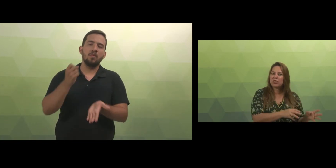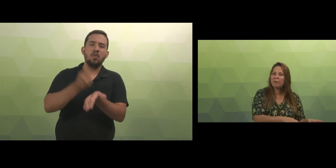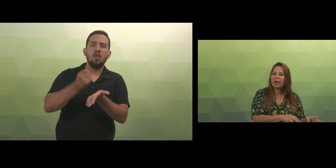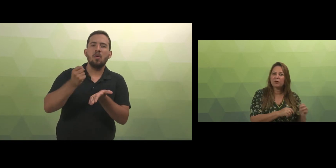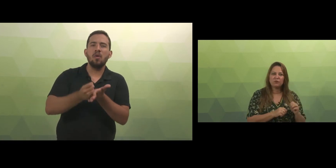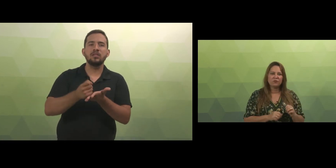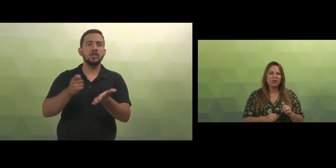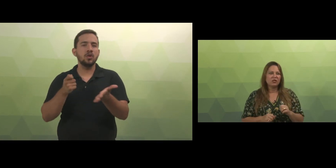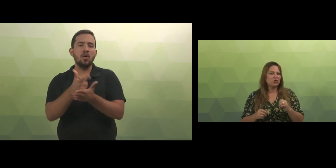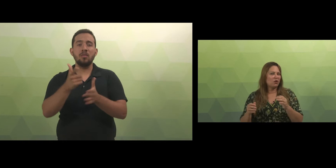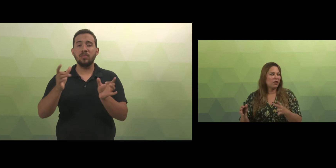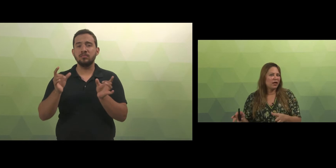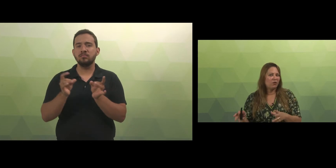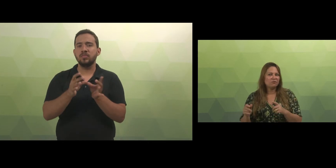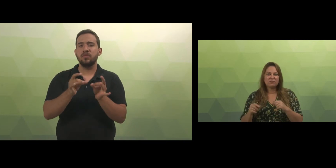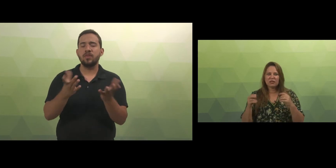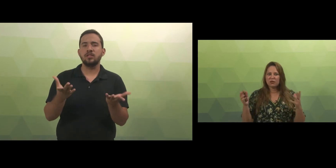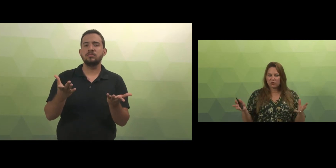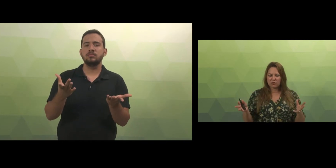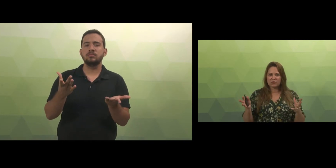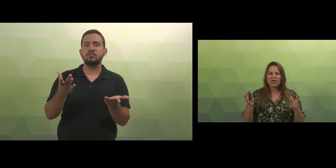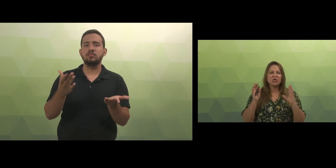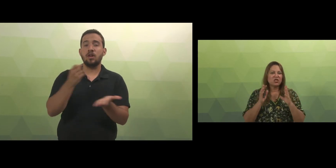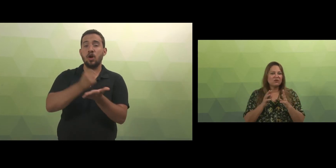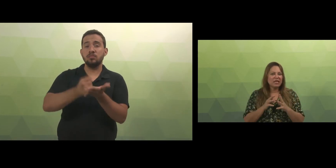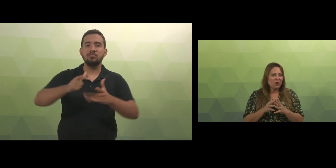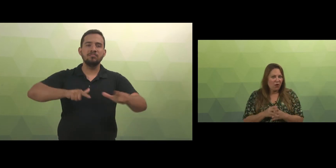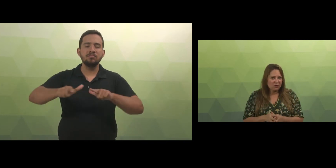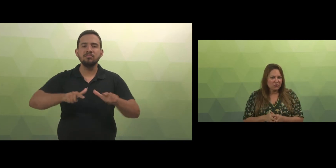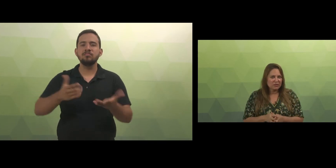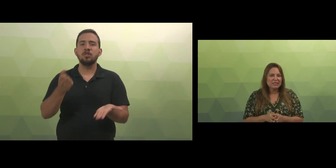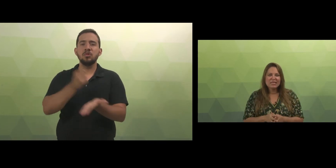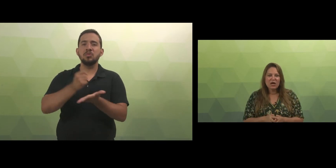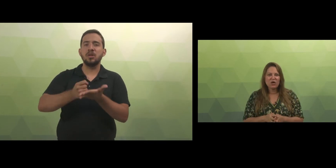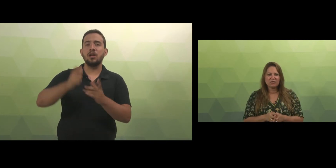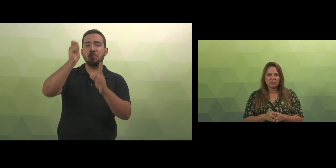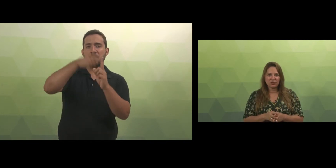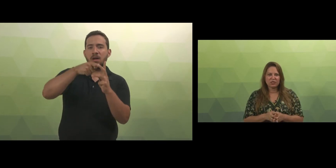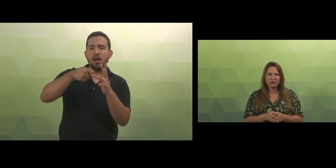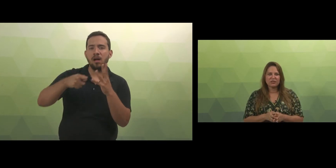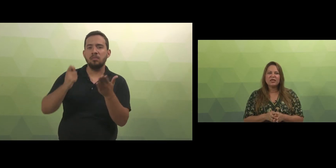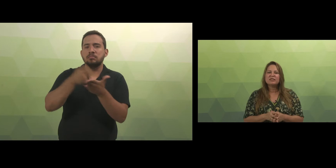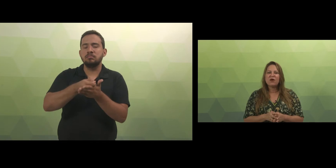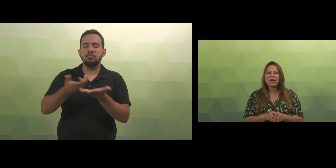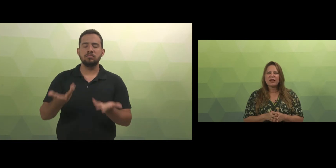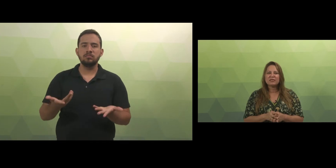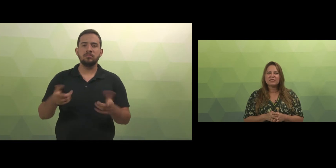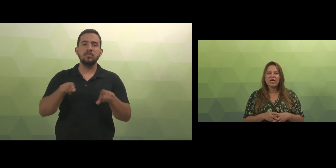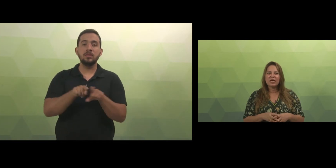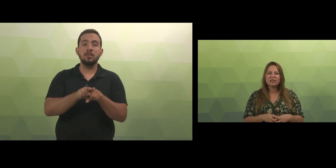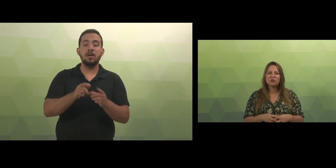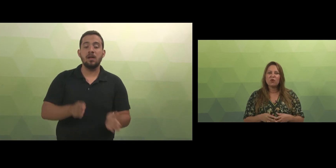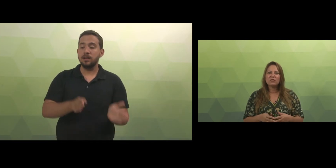contrato de trabalho, de aluguel, dentre outros. Já os negócios não receptícios são aqueles